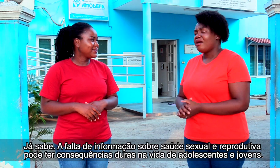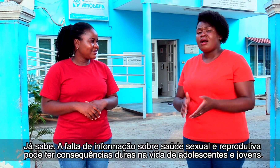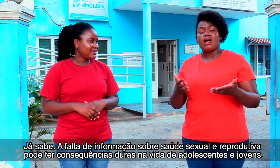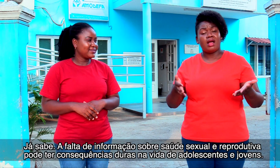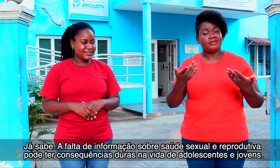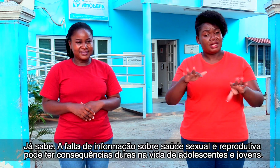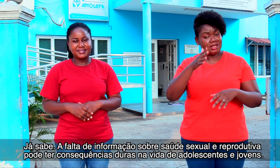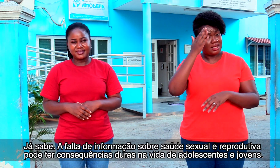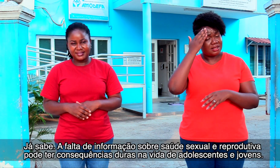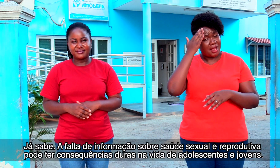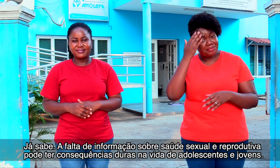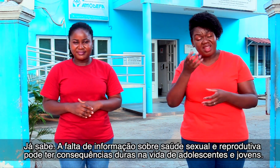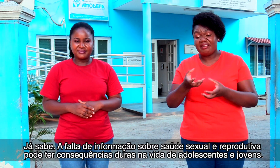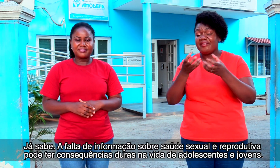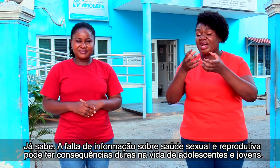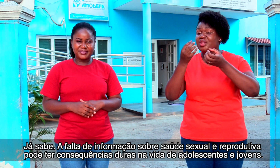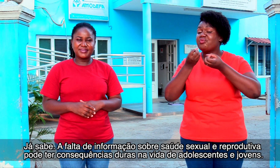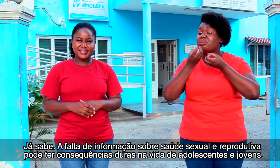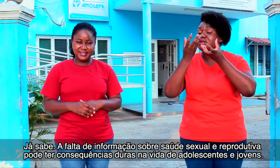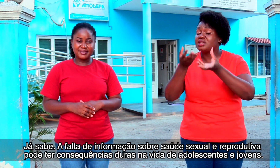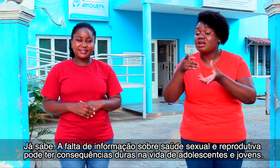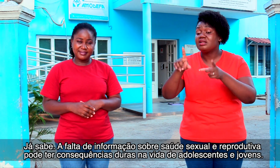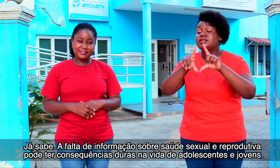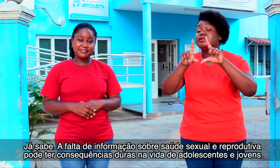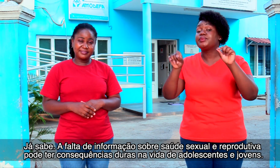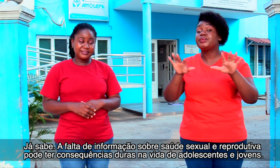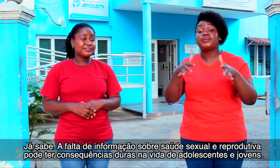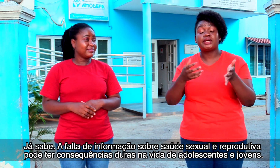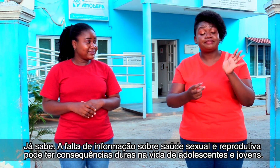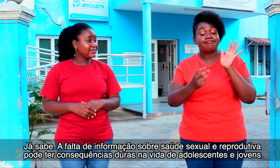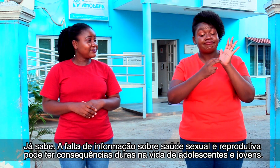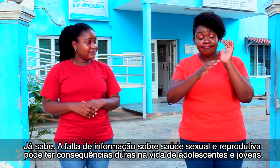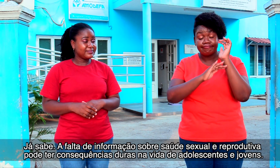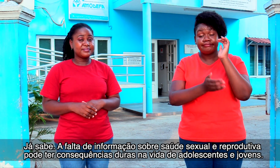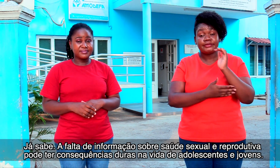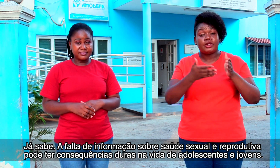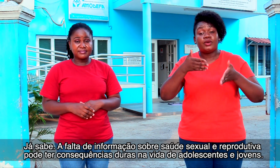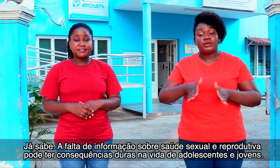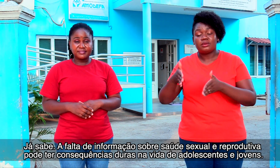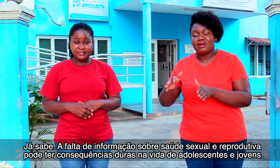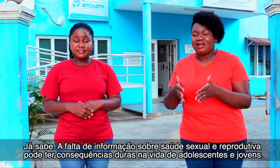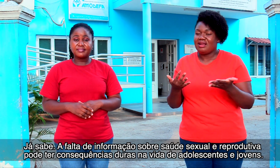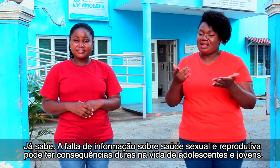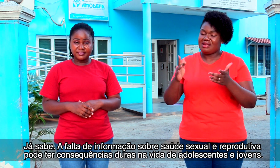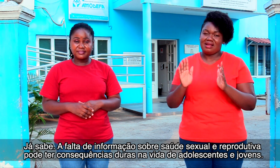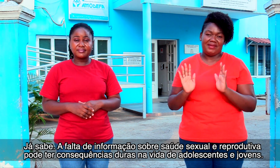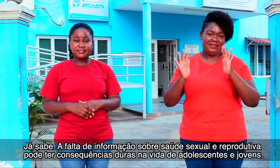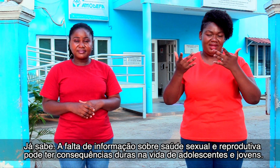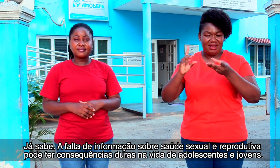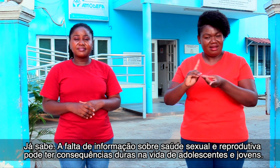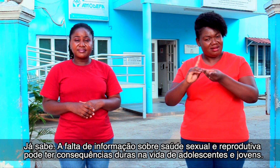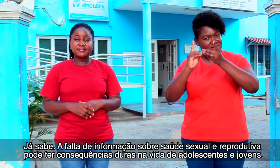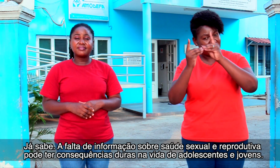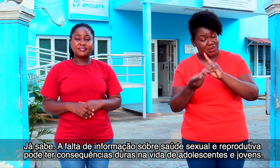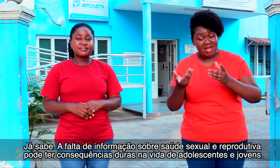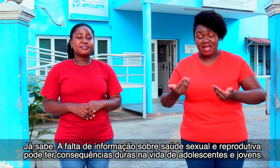Abacassamo. Já sabe, a falta de informação sobre saúde sexual e reprodutiva pode ter consequências duras na vida